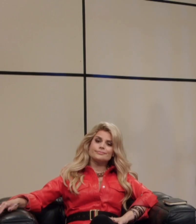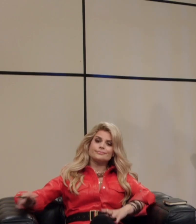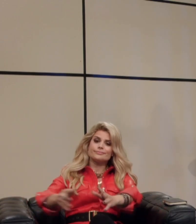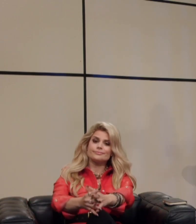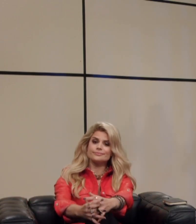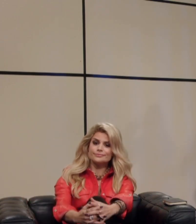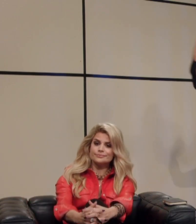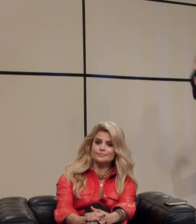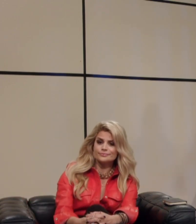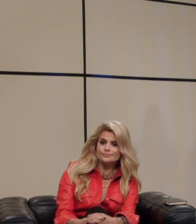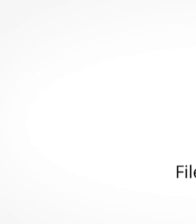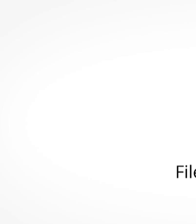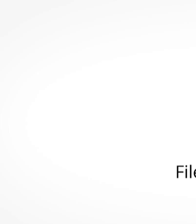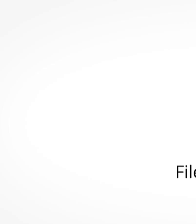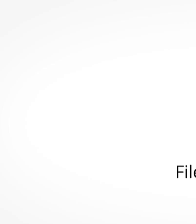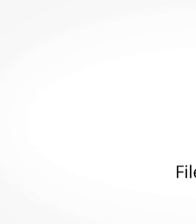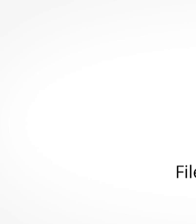van de Nederlandse economie.